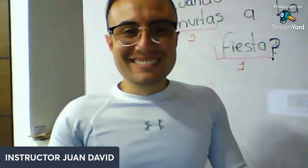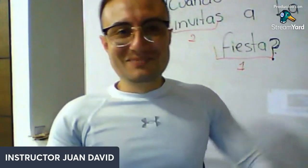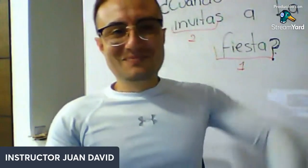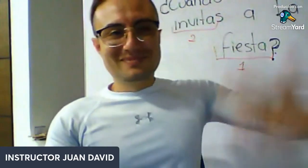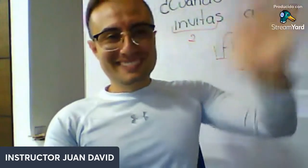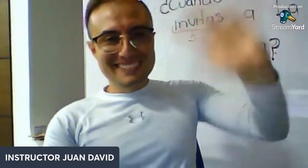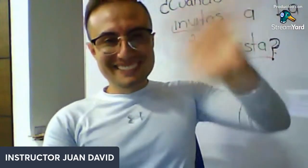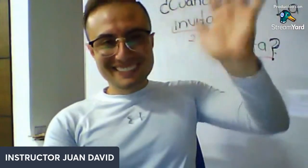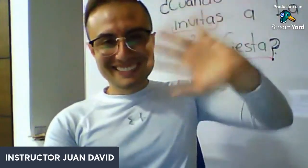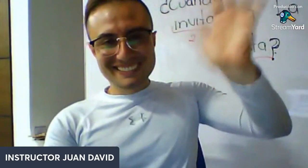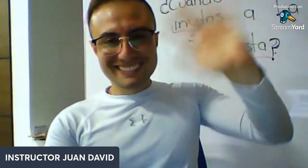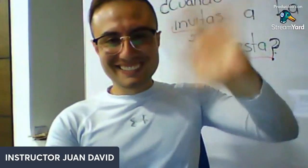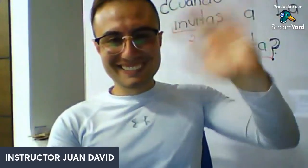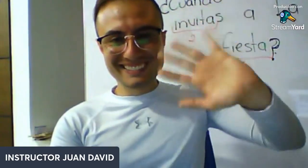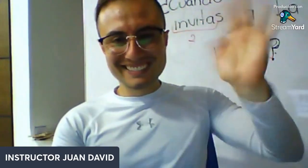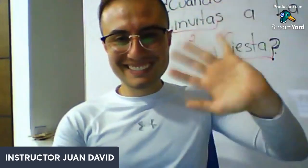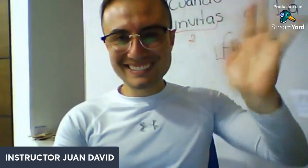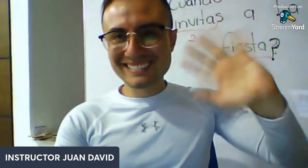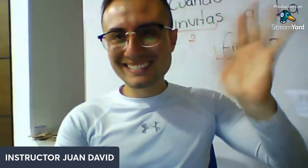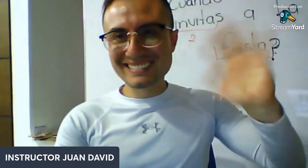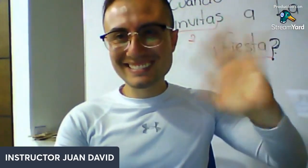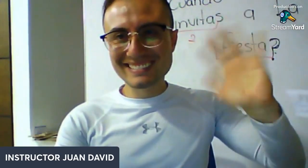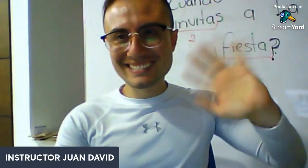gracias y nos vemos el próximo martes